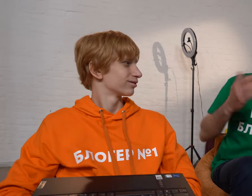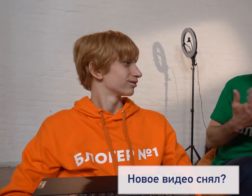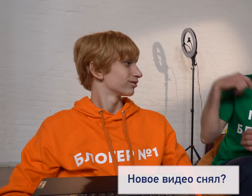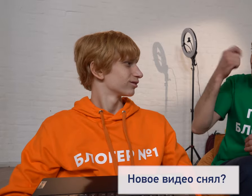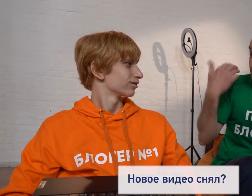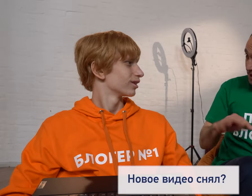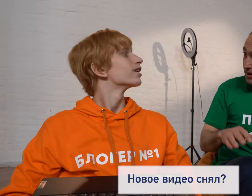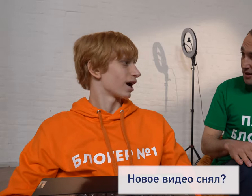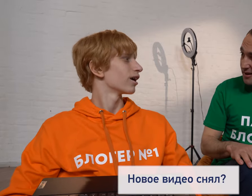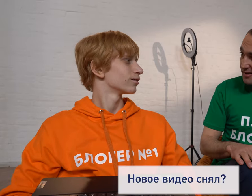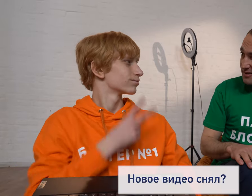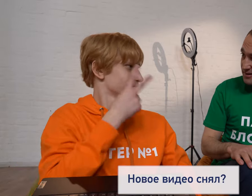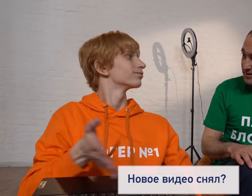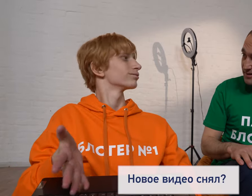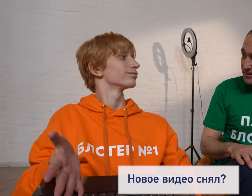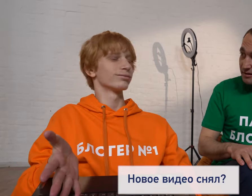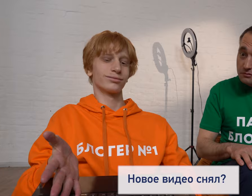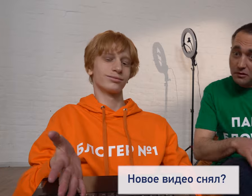Новое видео снял? Да.